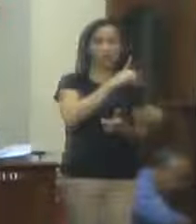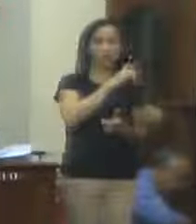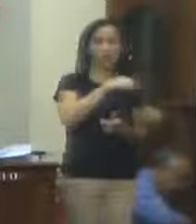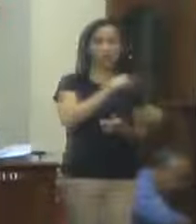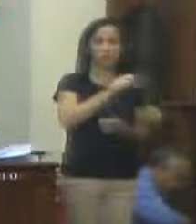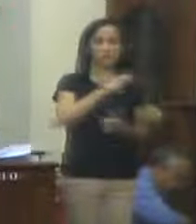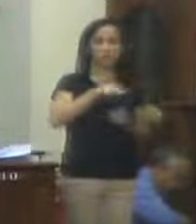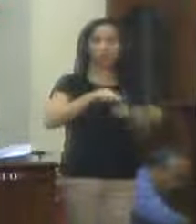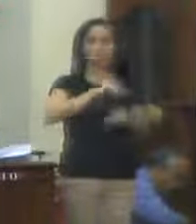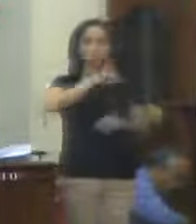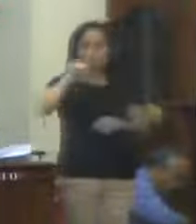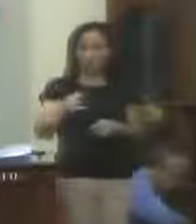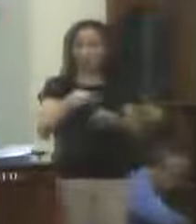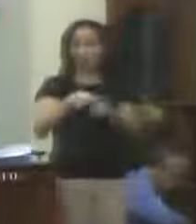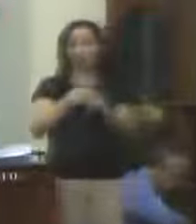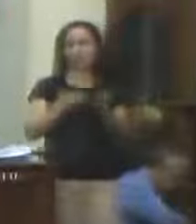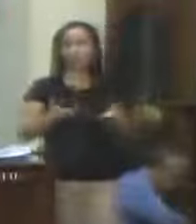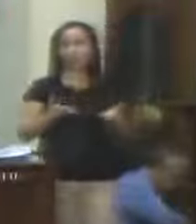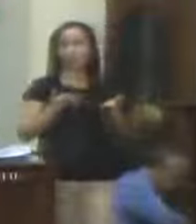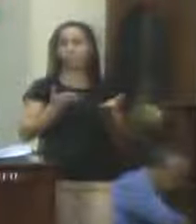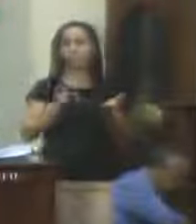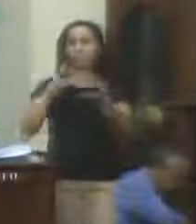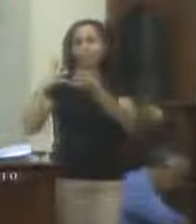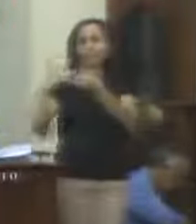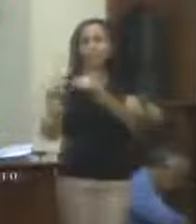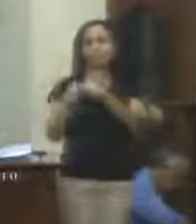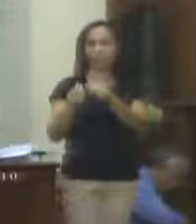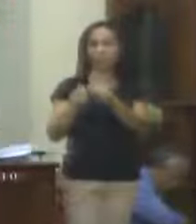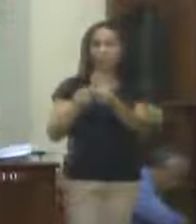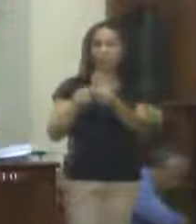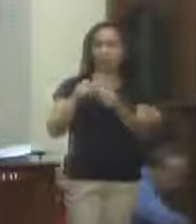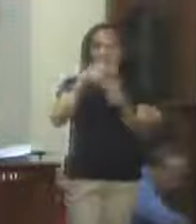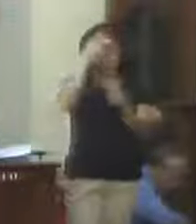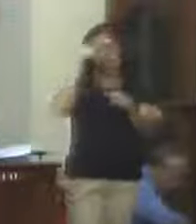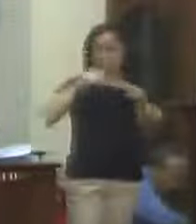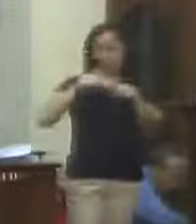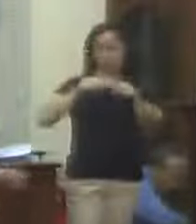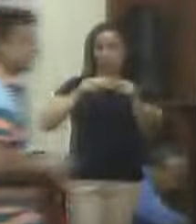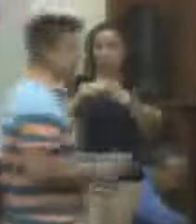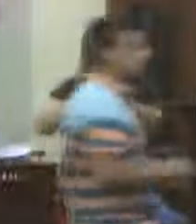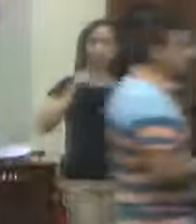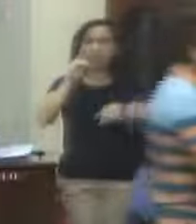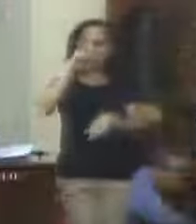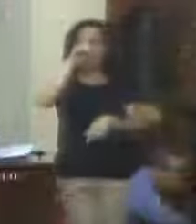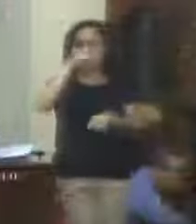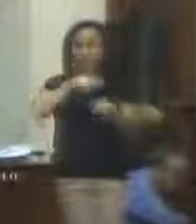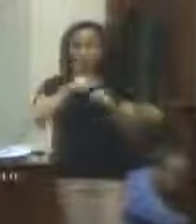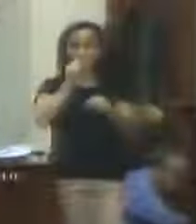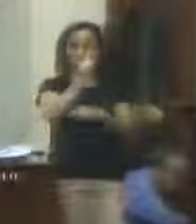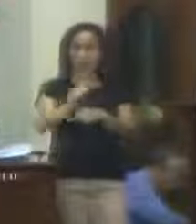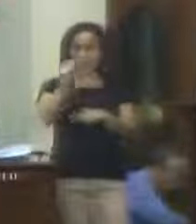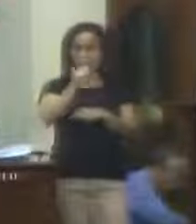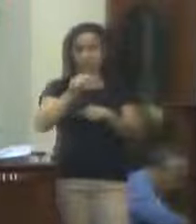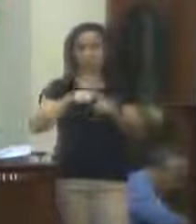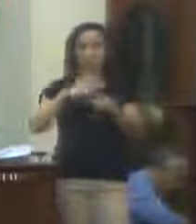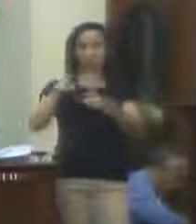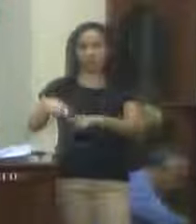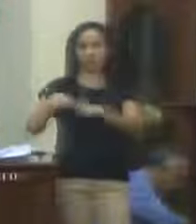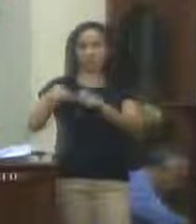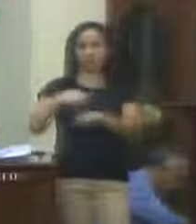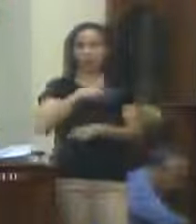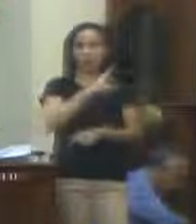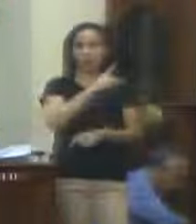do possível evite todos os esforços no sentido de tornar forte e viável várias associações de produtores